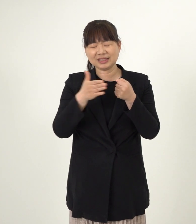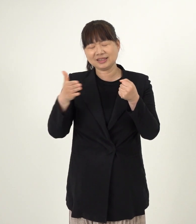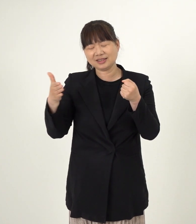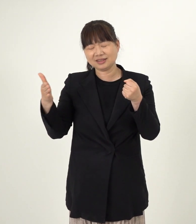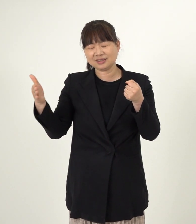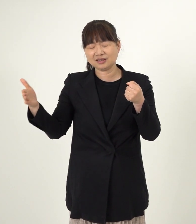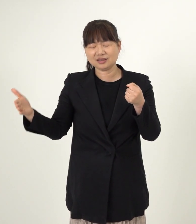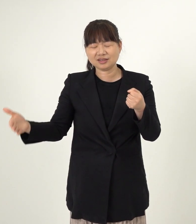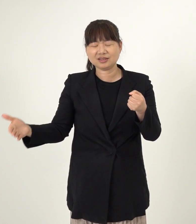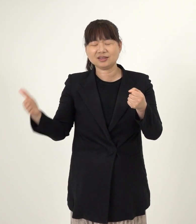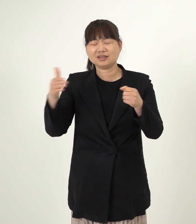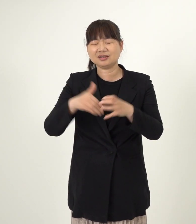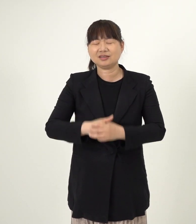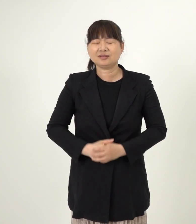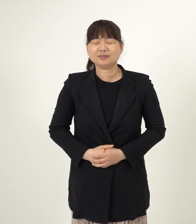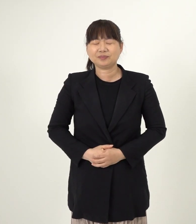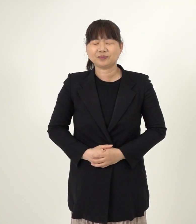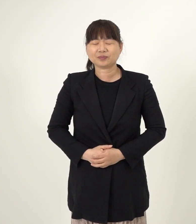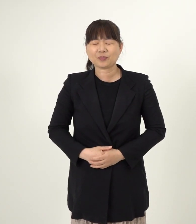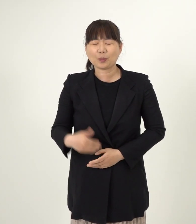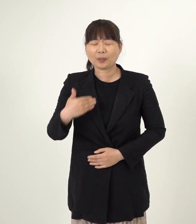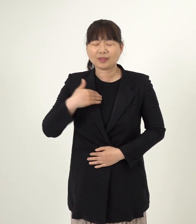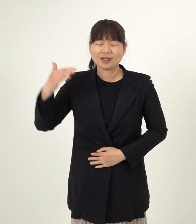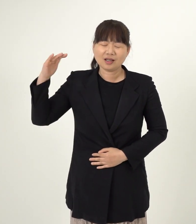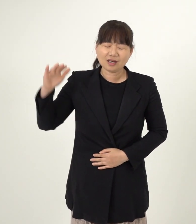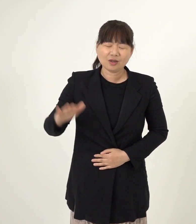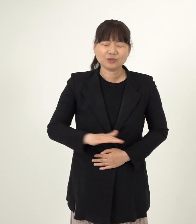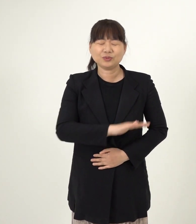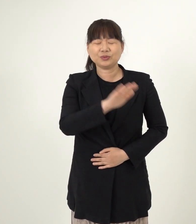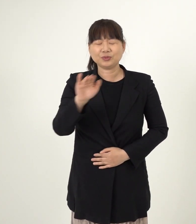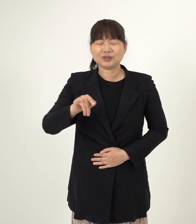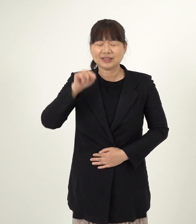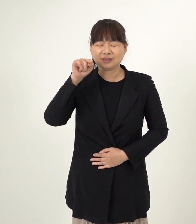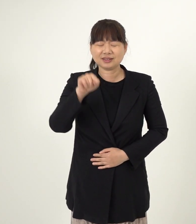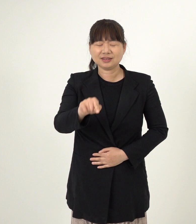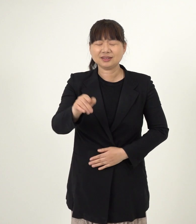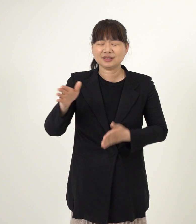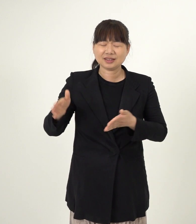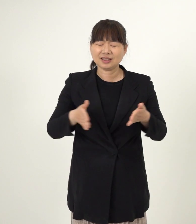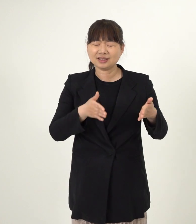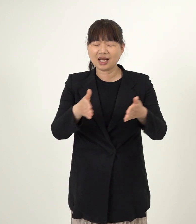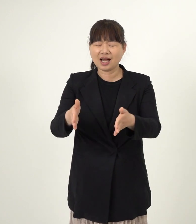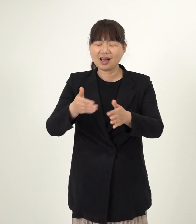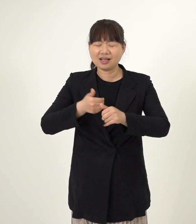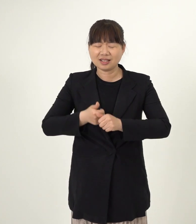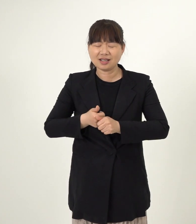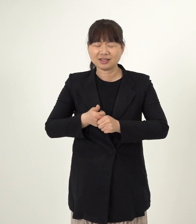이기리오니 우린 그 길 따라갑니다. 우린 그 길